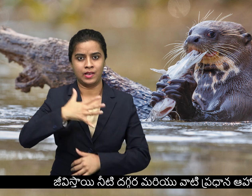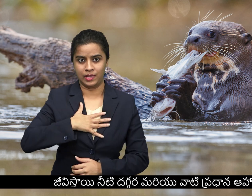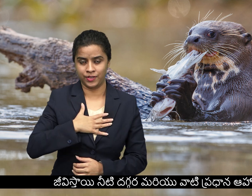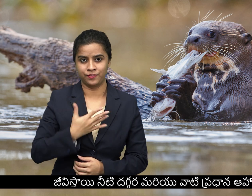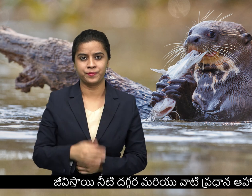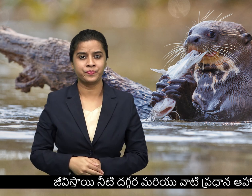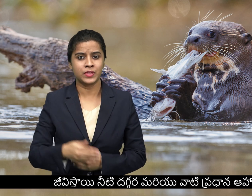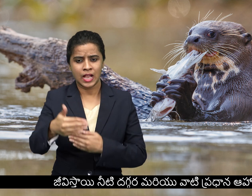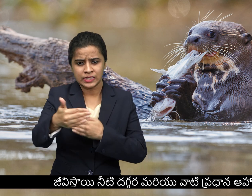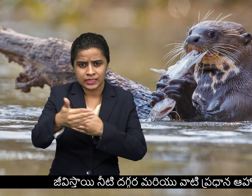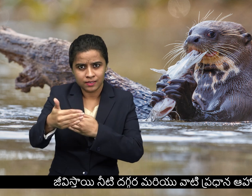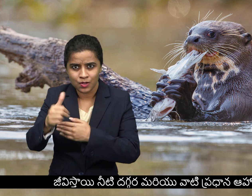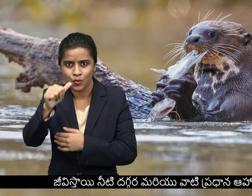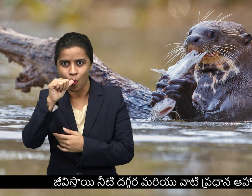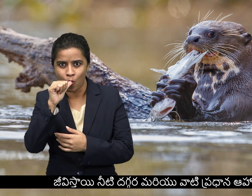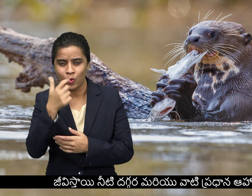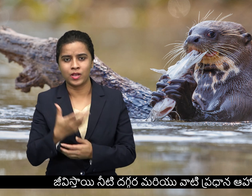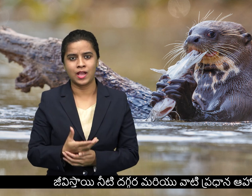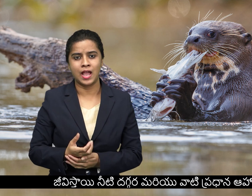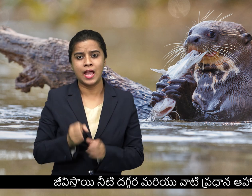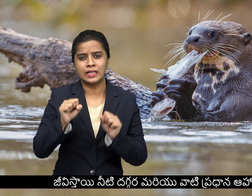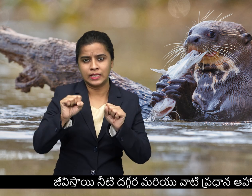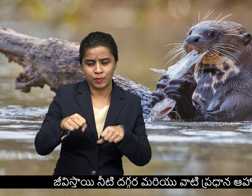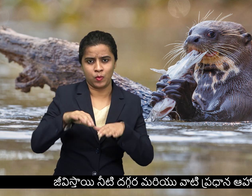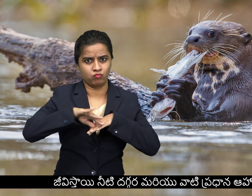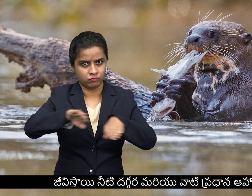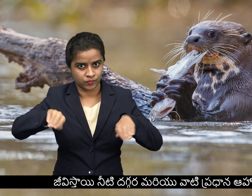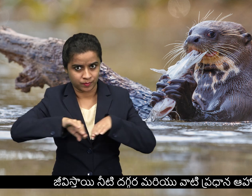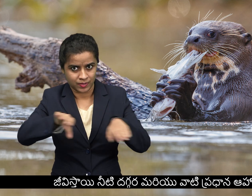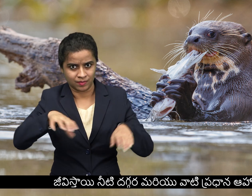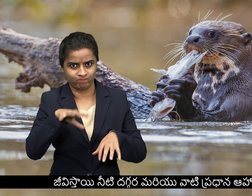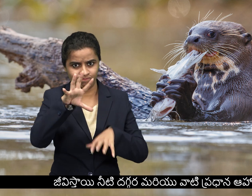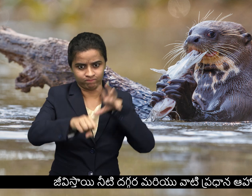జీవిస్తాయి. నీటి దగ్గర మరియు వాటి ప్రధాన ఆహార వనరు